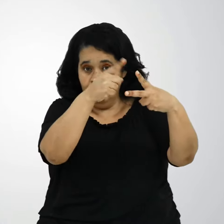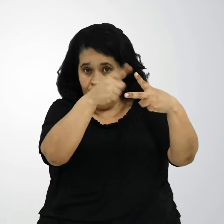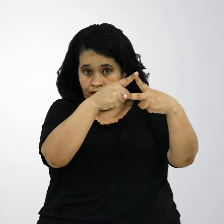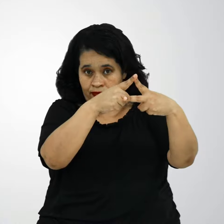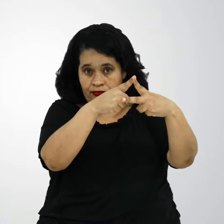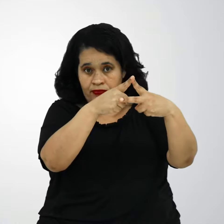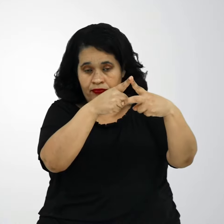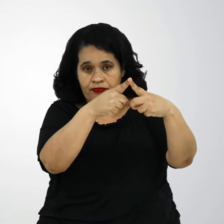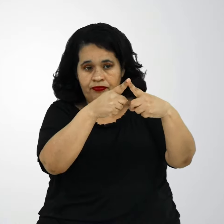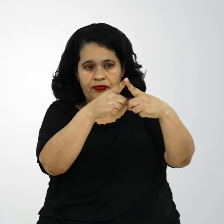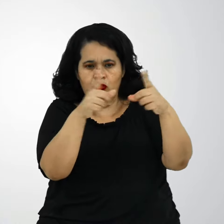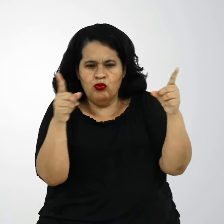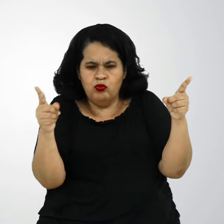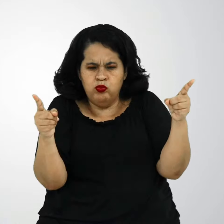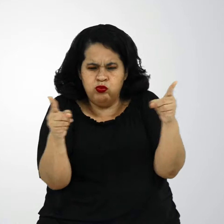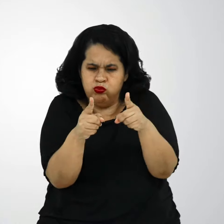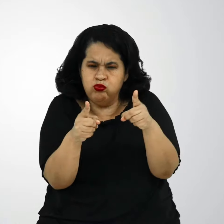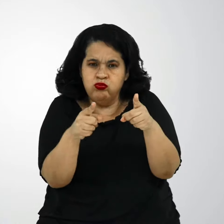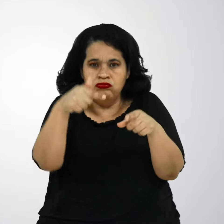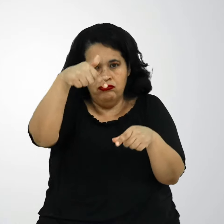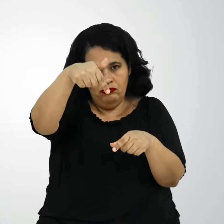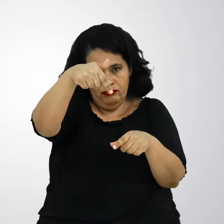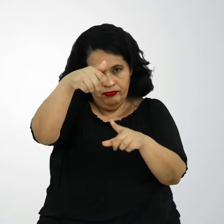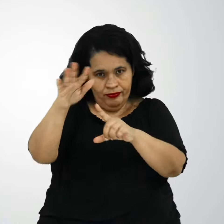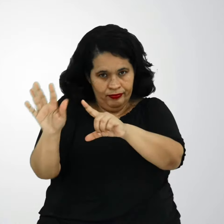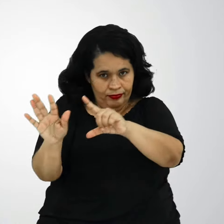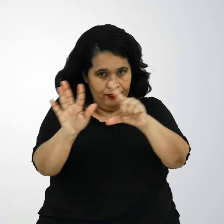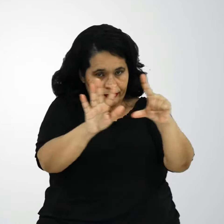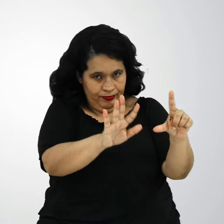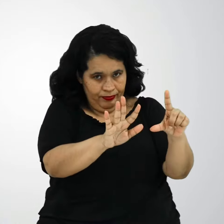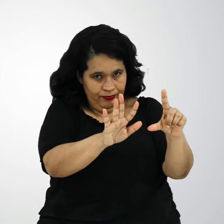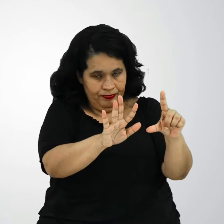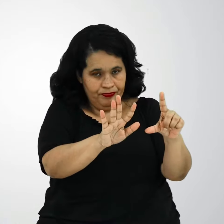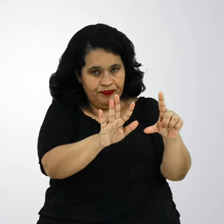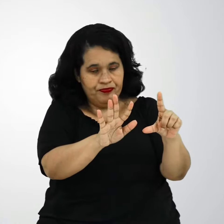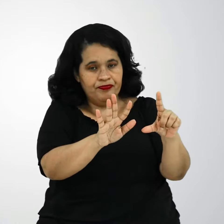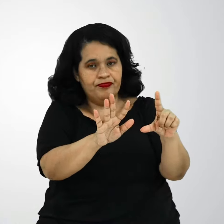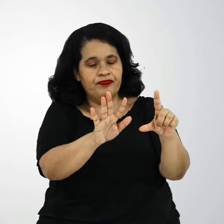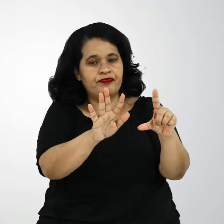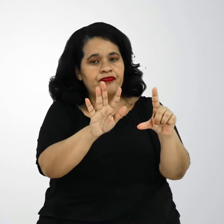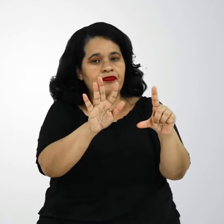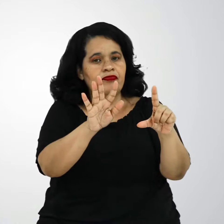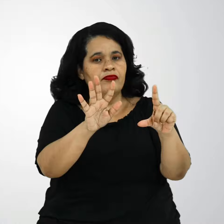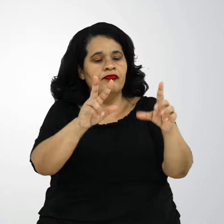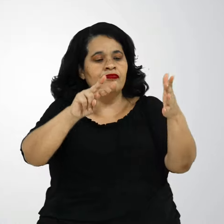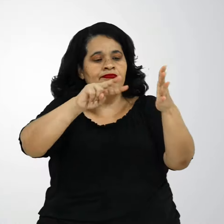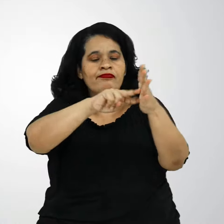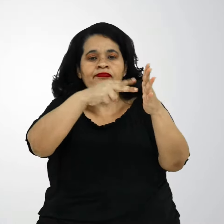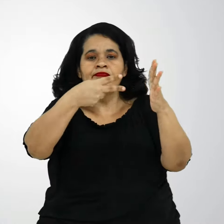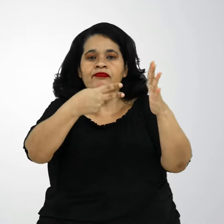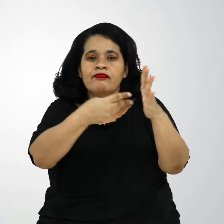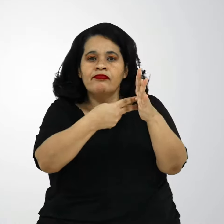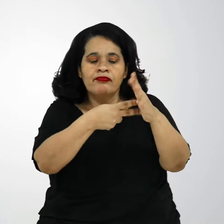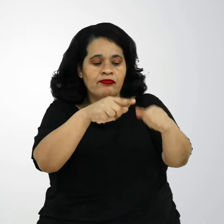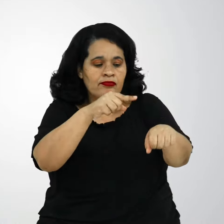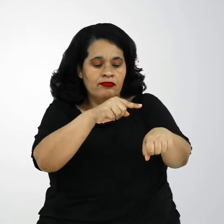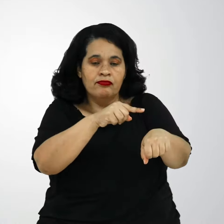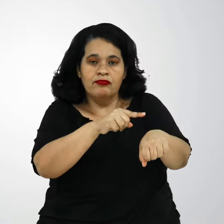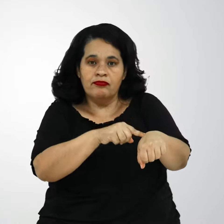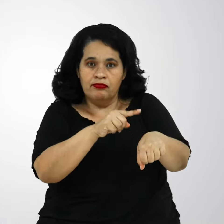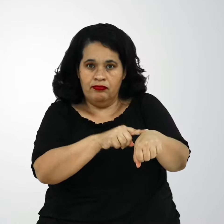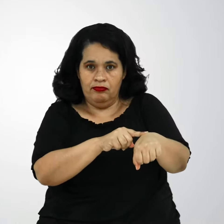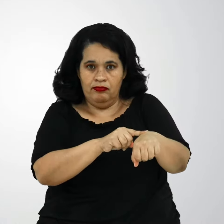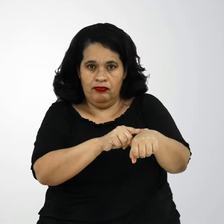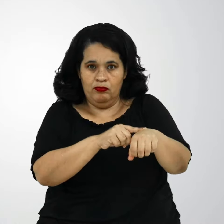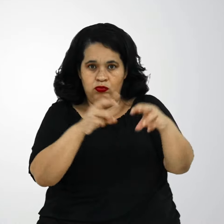é um período curto, de 7 semanas, né? E diz respeito ao tempo, desde o momento em que os